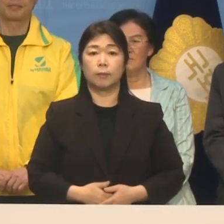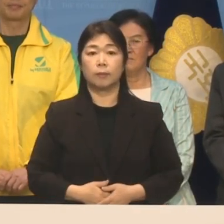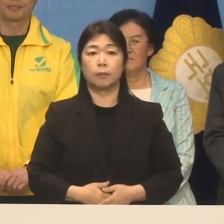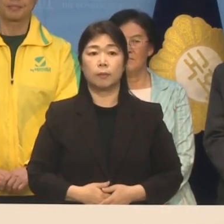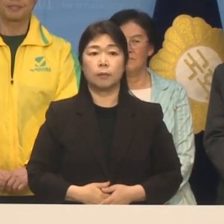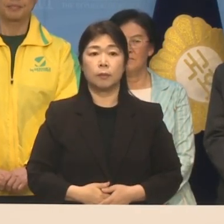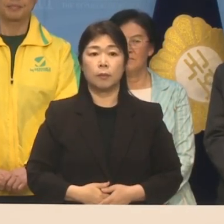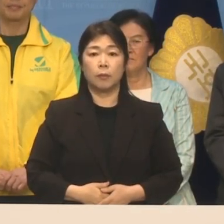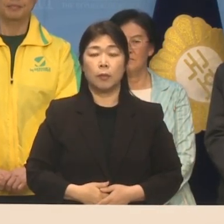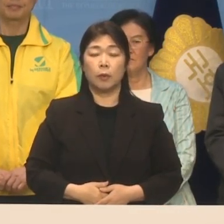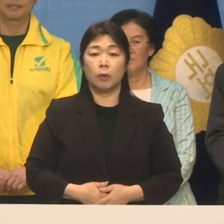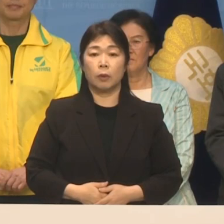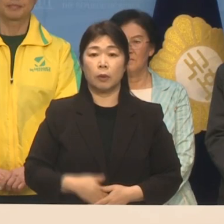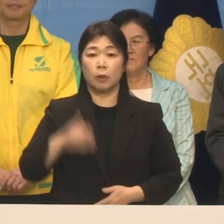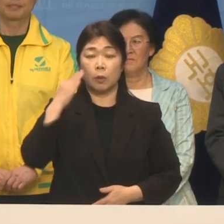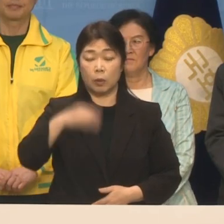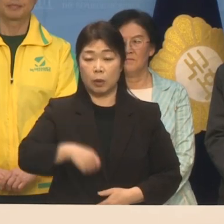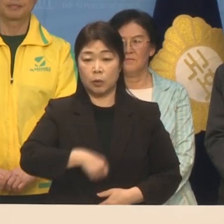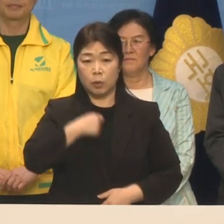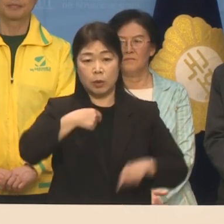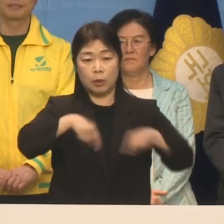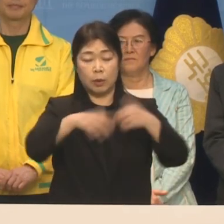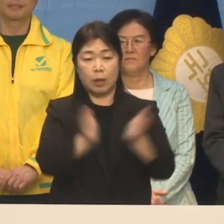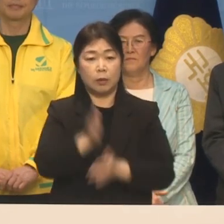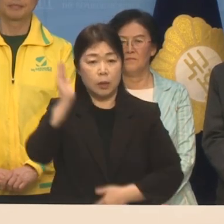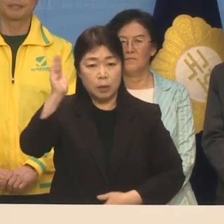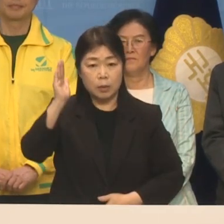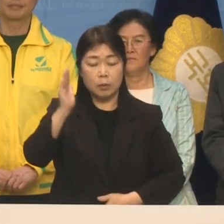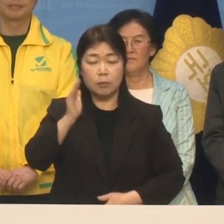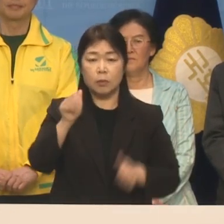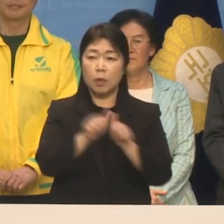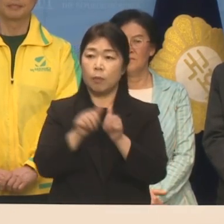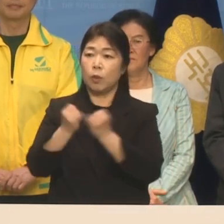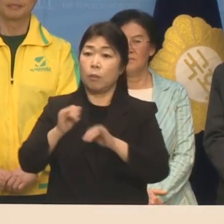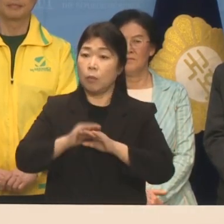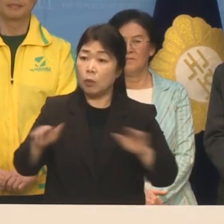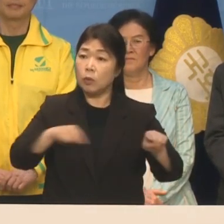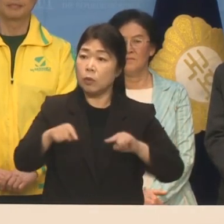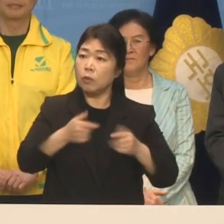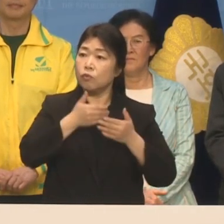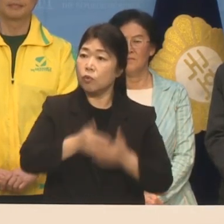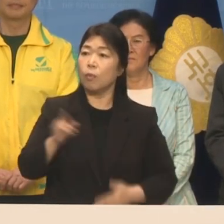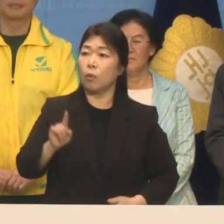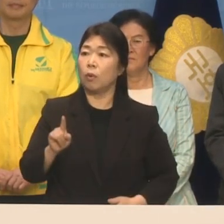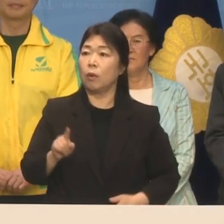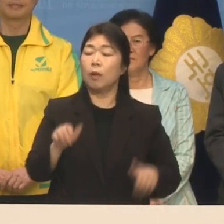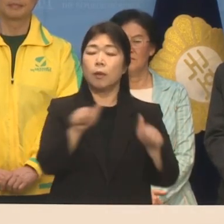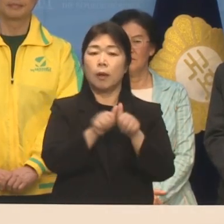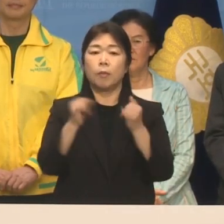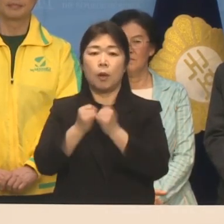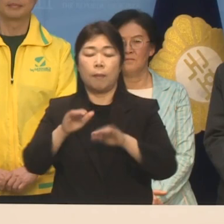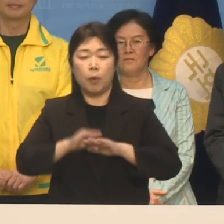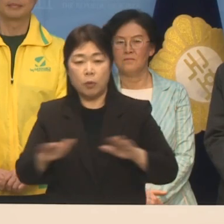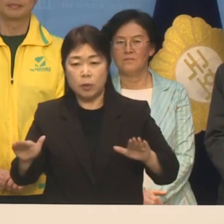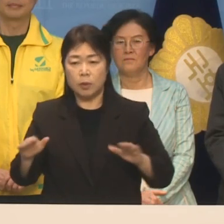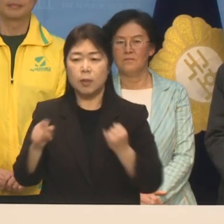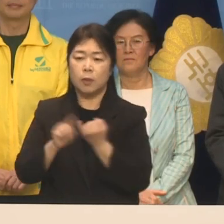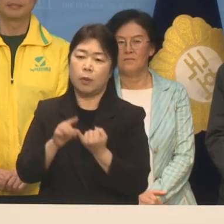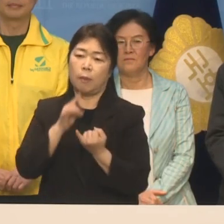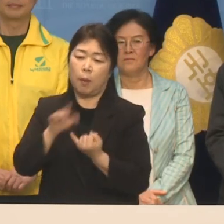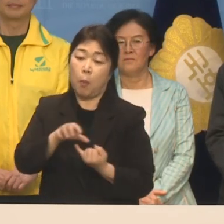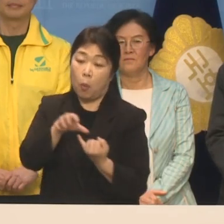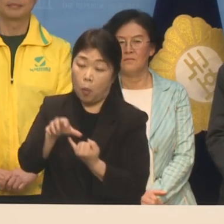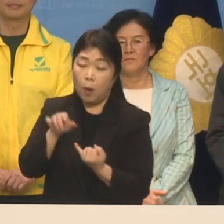녹색정의당에서 얘기하는 성평등 정책에서 가장 주목하고 있는 것은 성평등은 단순히 여성을